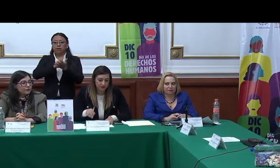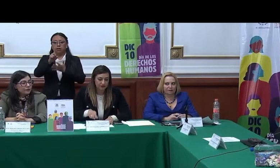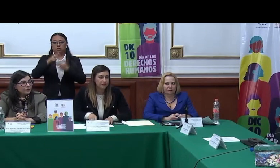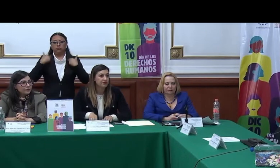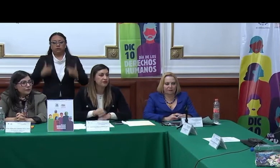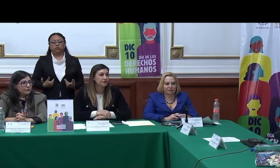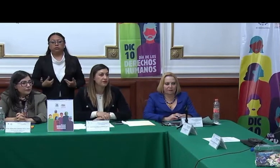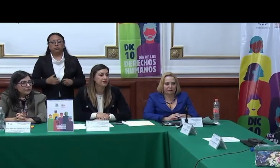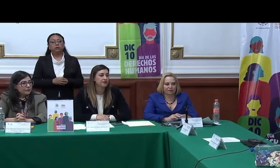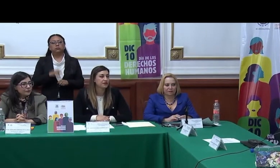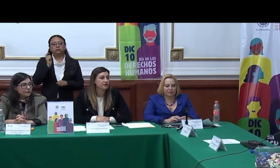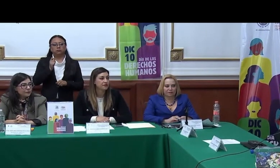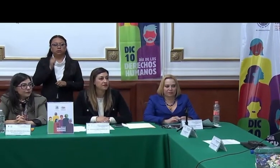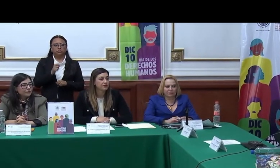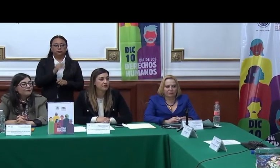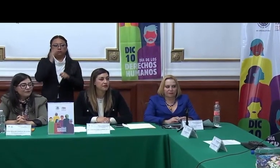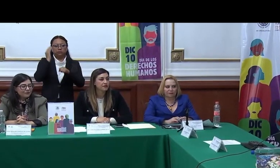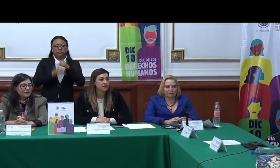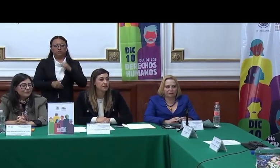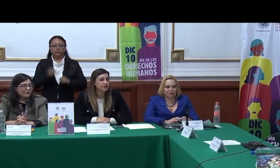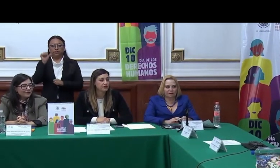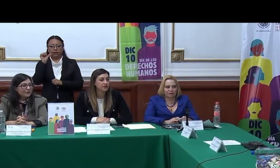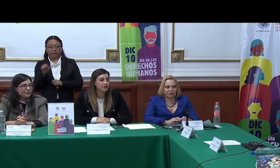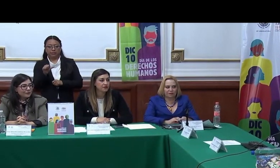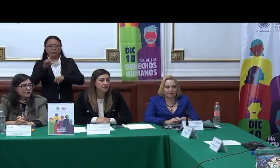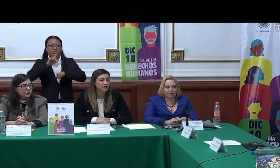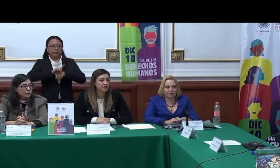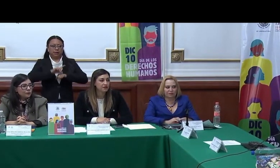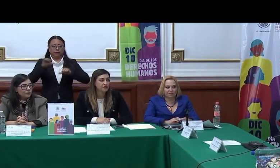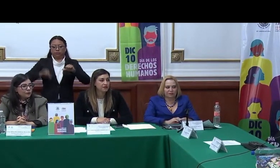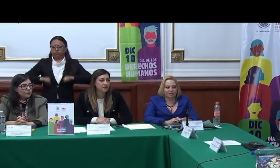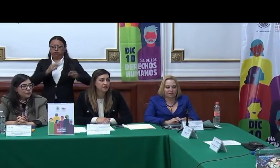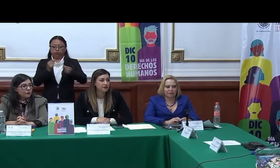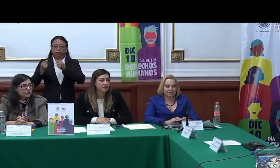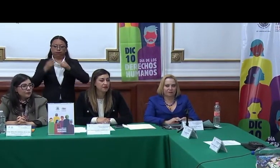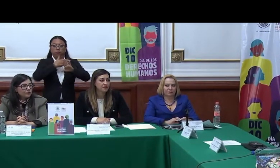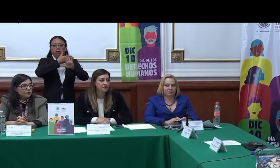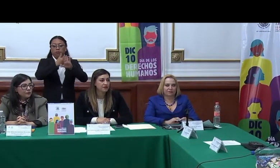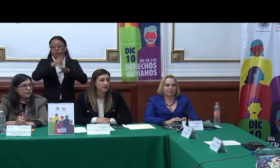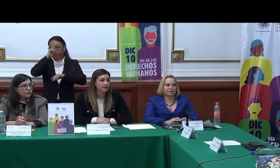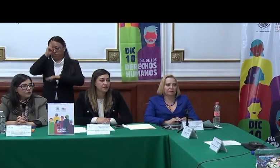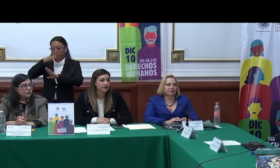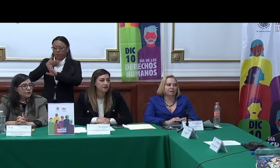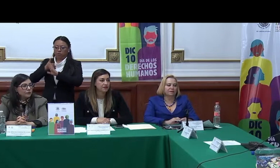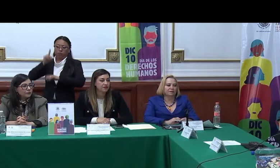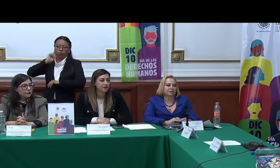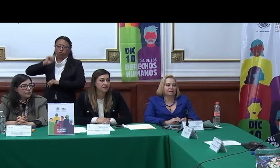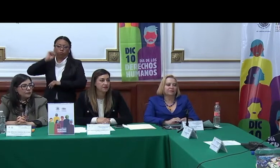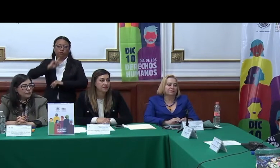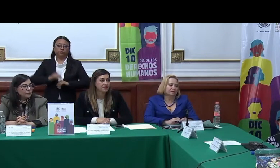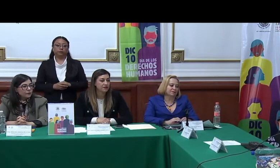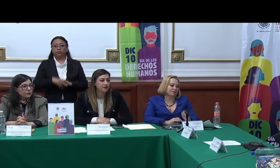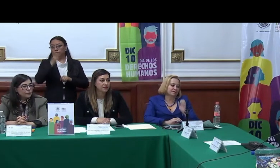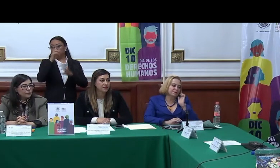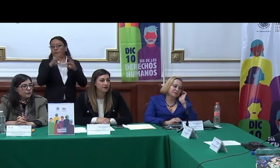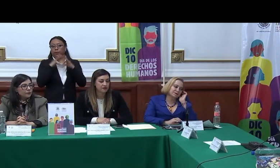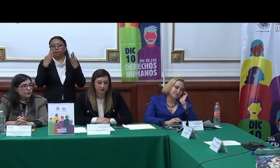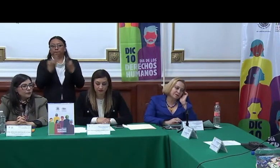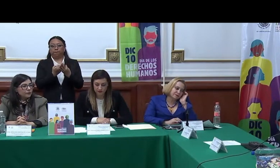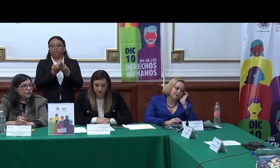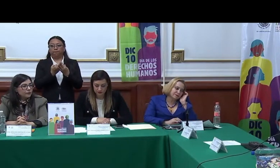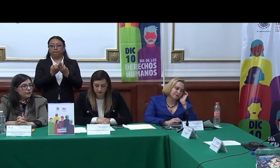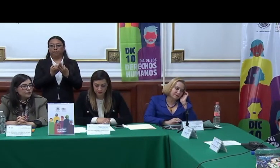se terminan o culminan los 16 días de activismo en contra de la violencia a las mujeres. Y en este sentido,